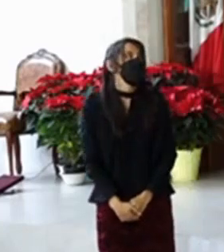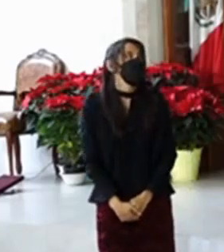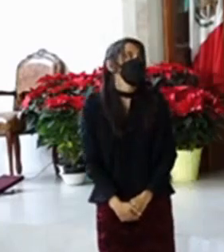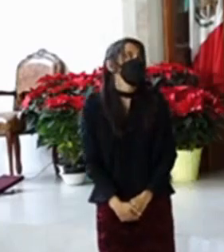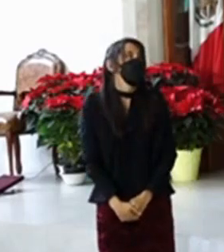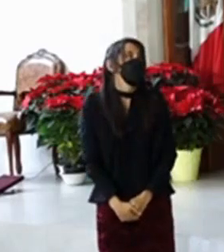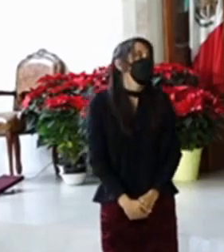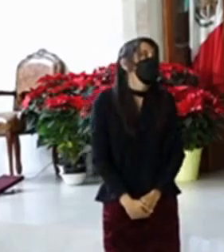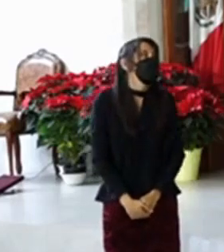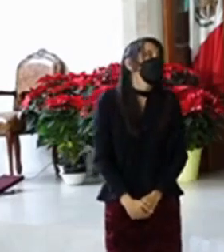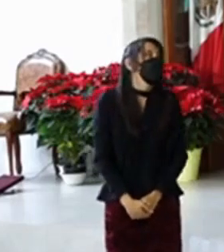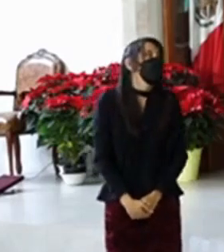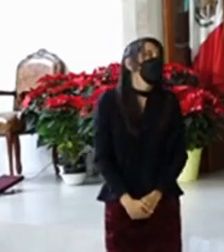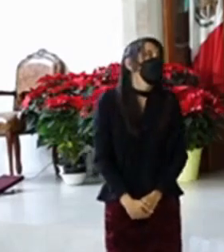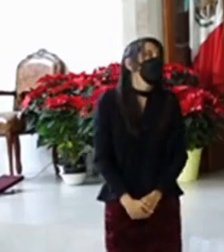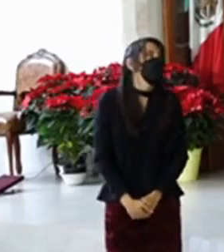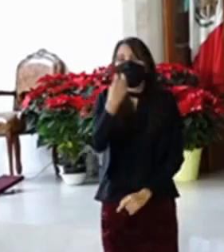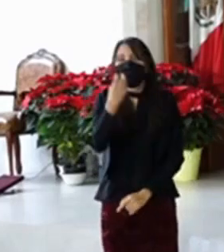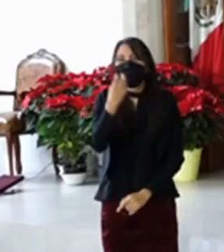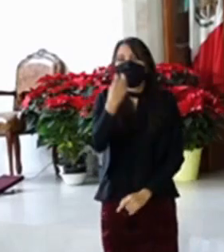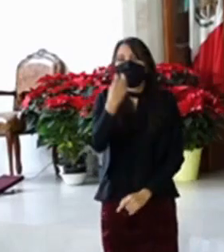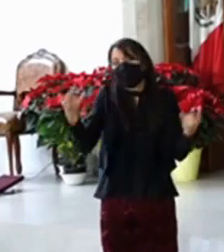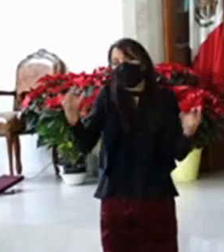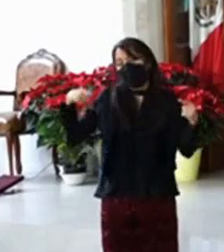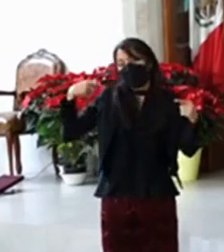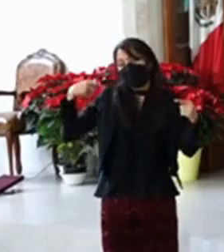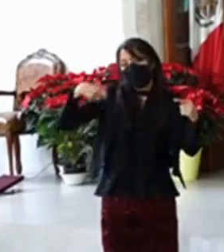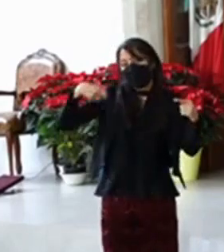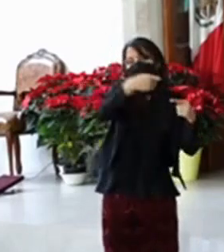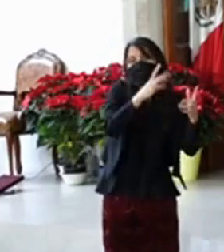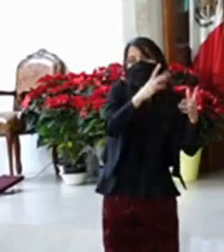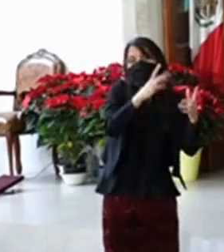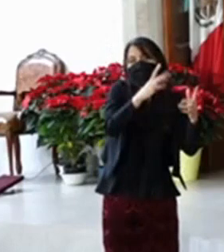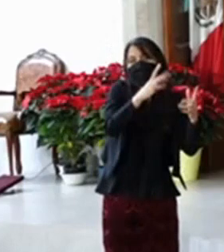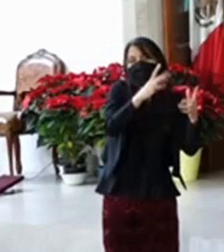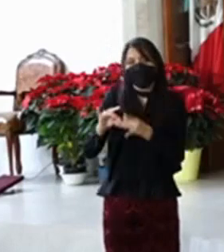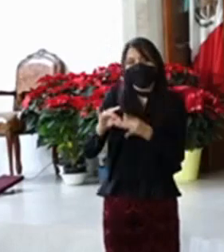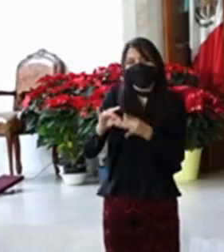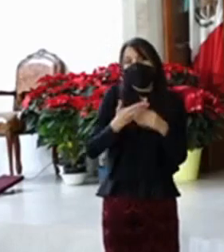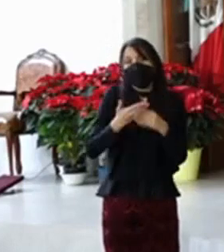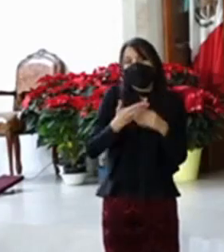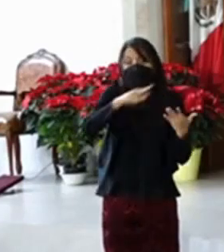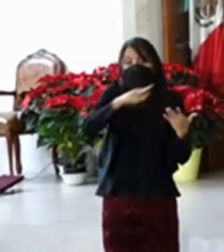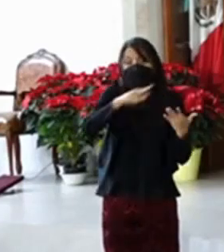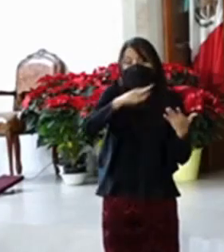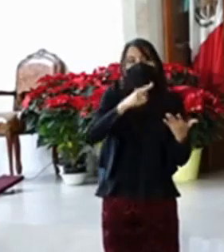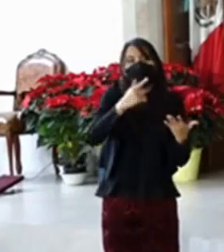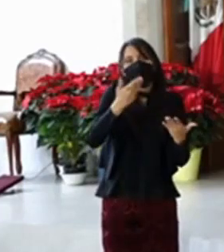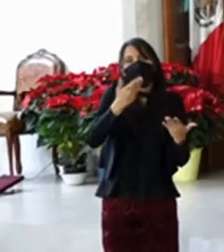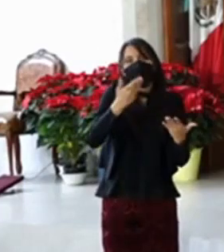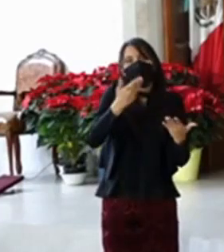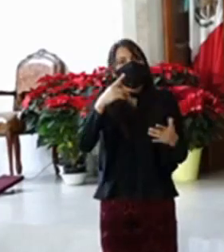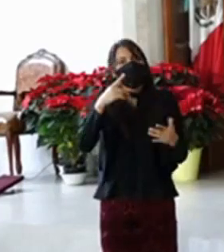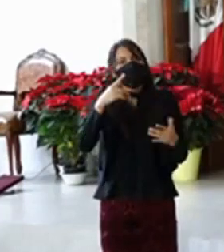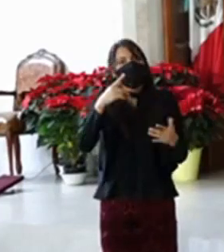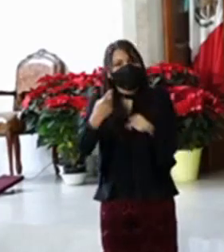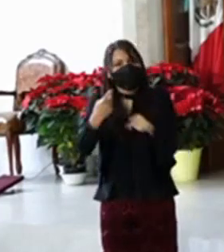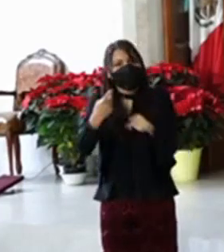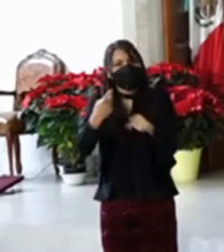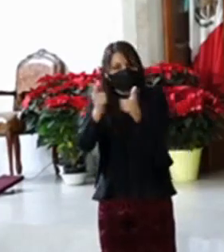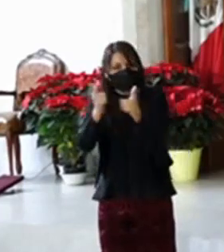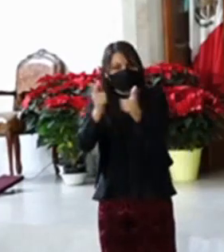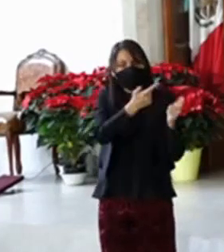referencia simplemente histórica. La profecía que fue dada al reino del norte, concretamente a